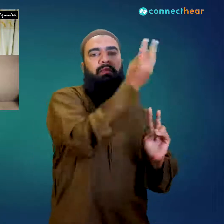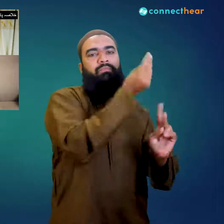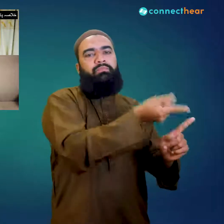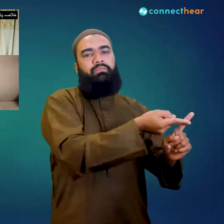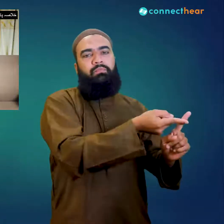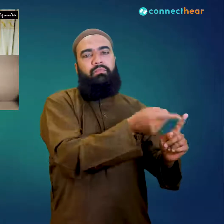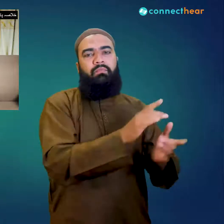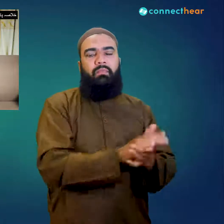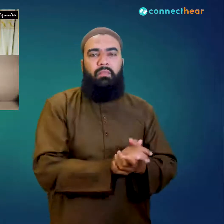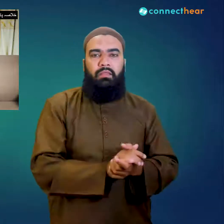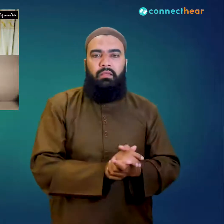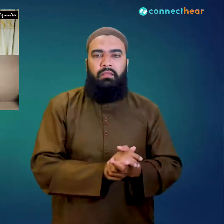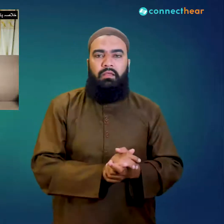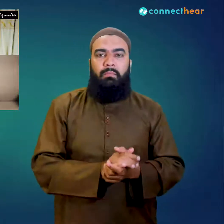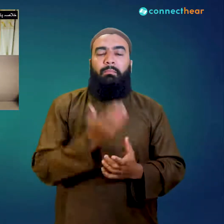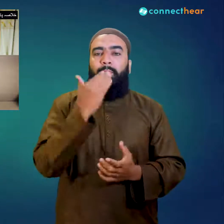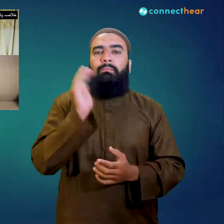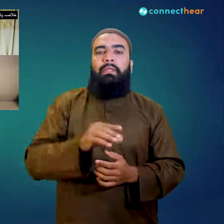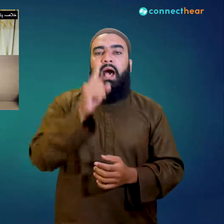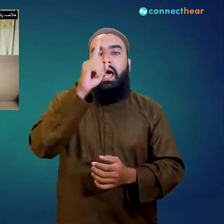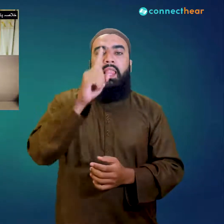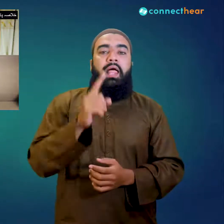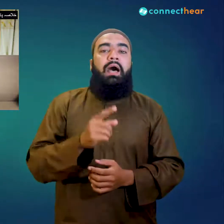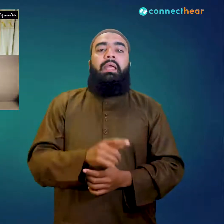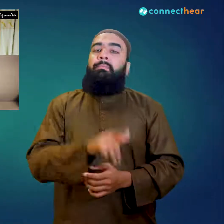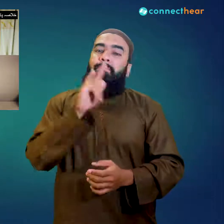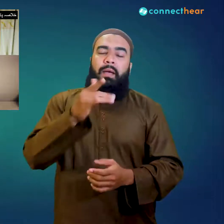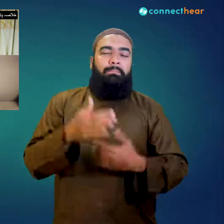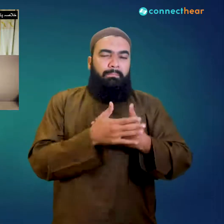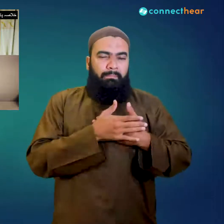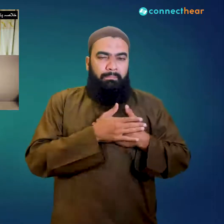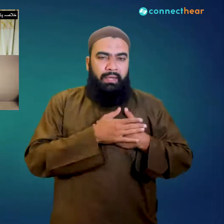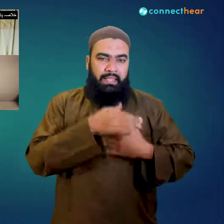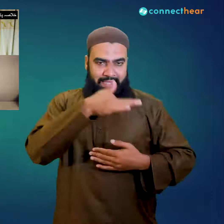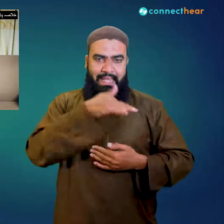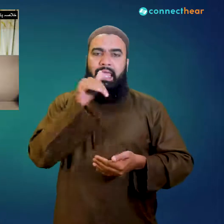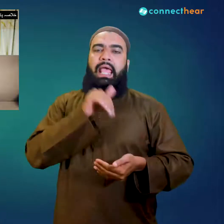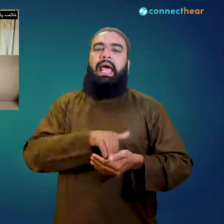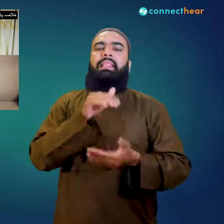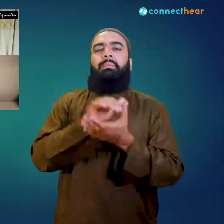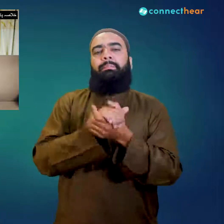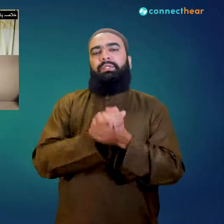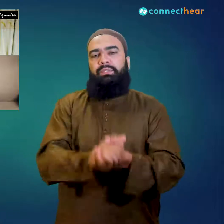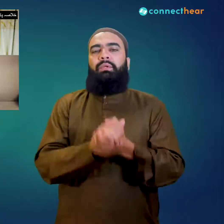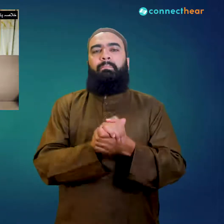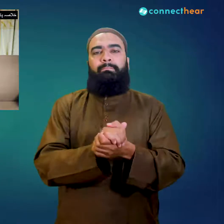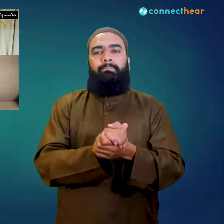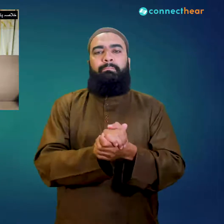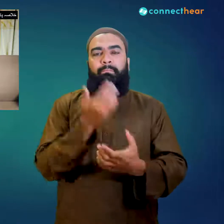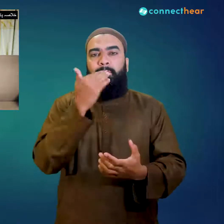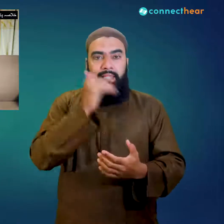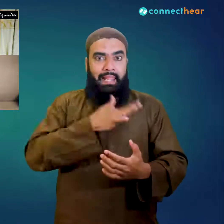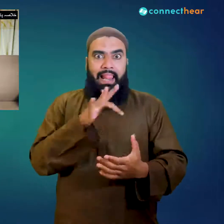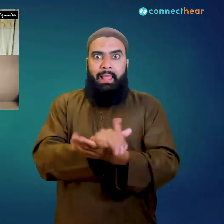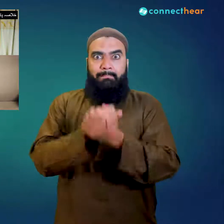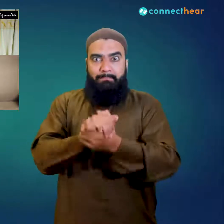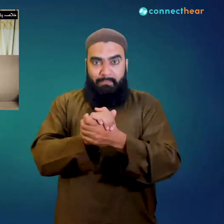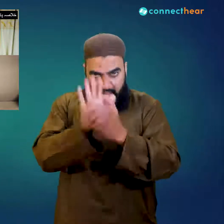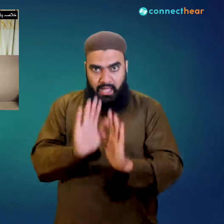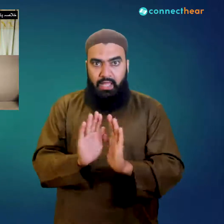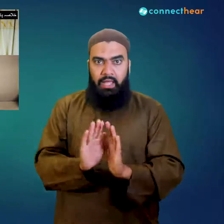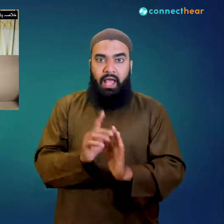جو ہے وہ دل کے اندر نہیں آئے گی۔ آگے فرمایا کہ حلال اور طیبات کھانے کی اجازت دی گئی، یا ایھا